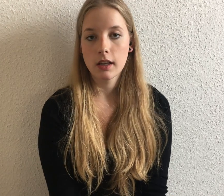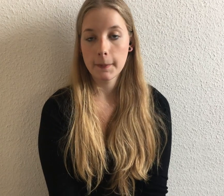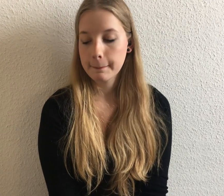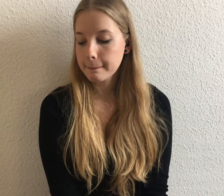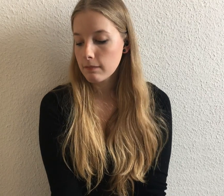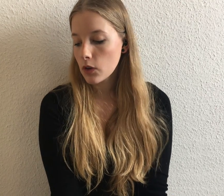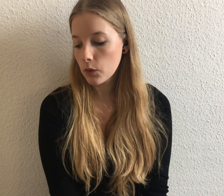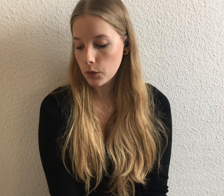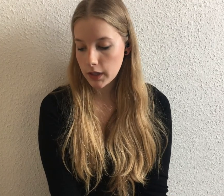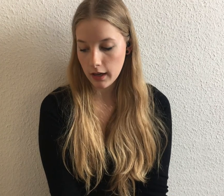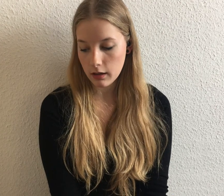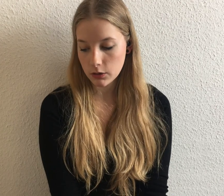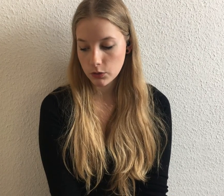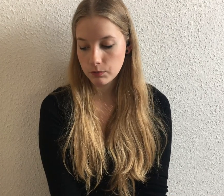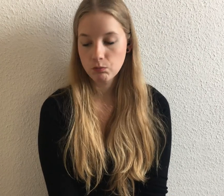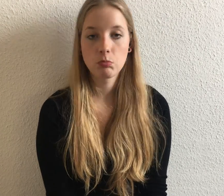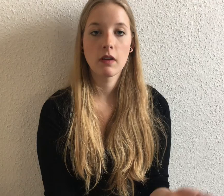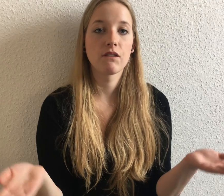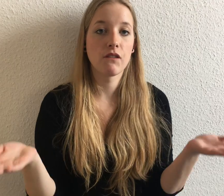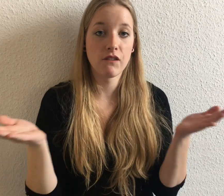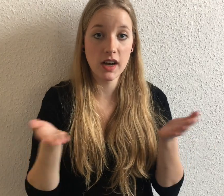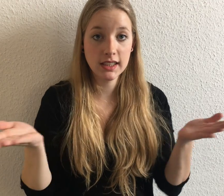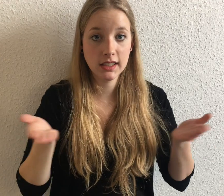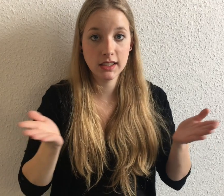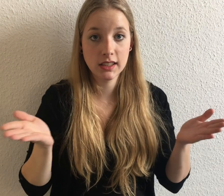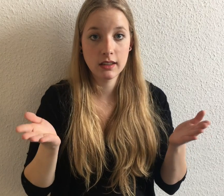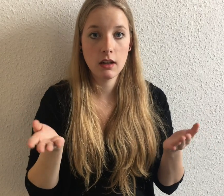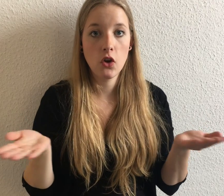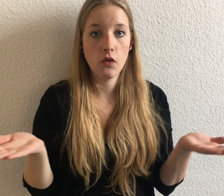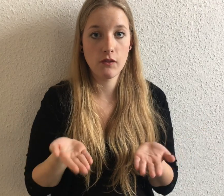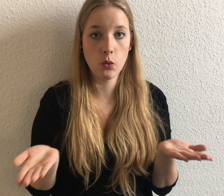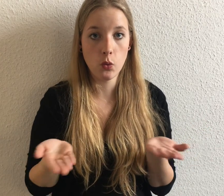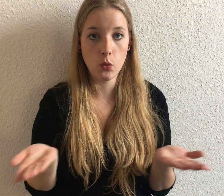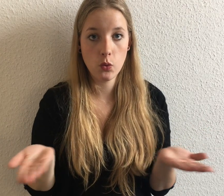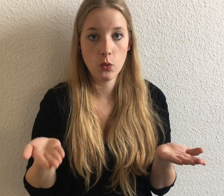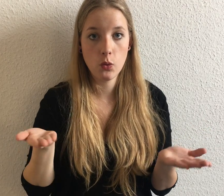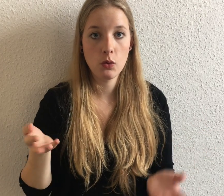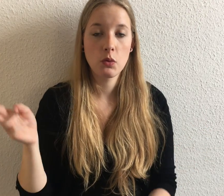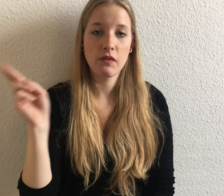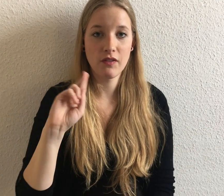Ja. Okay, also. Was, wo,